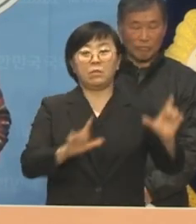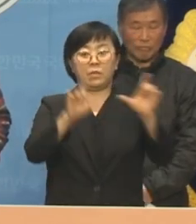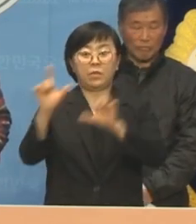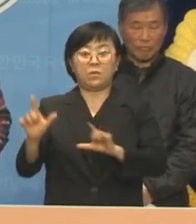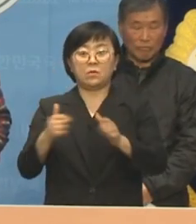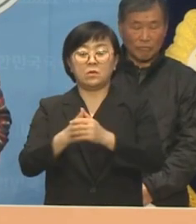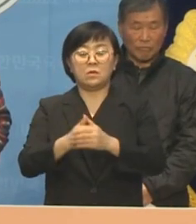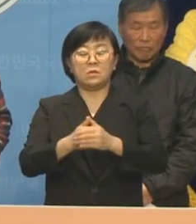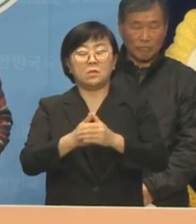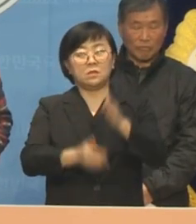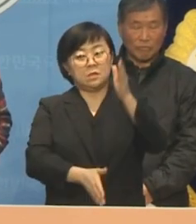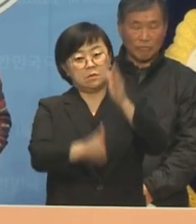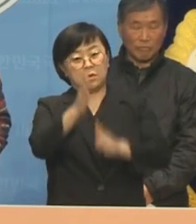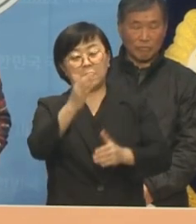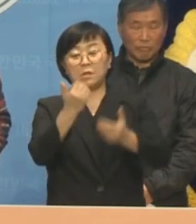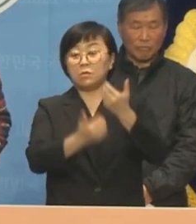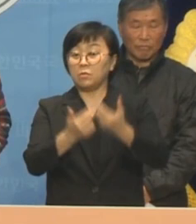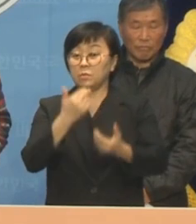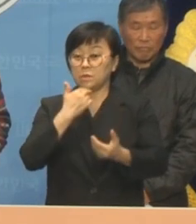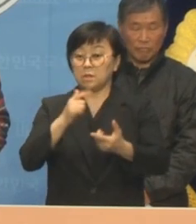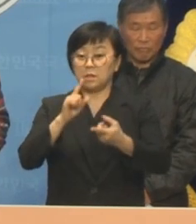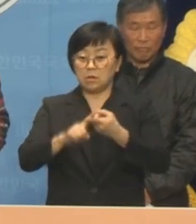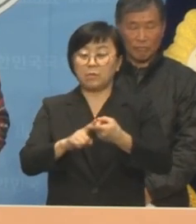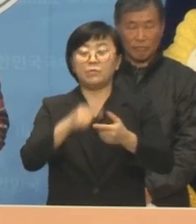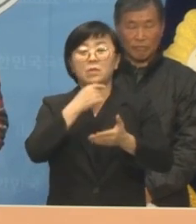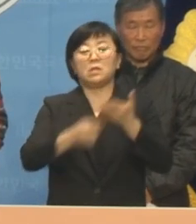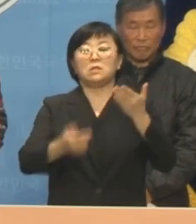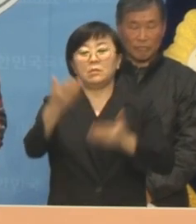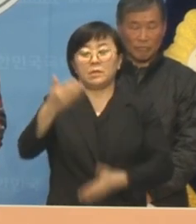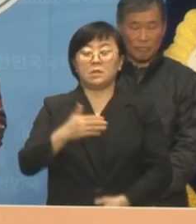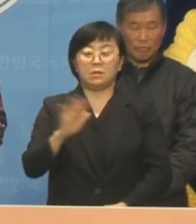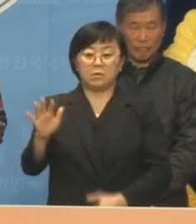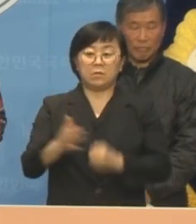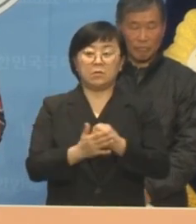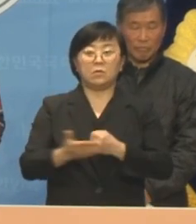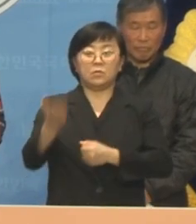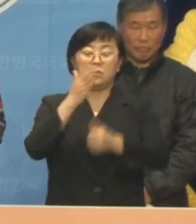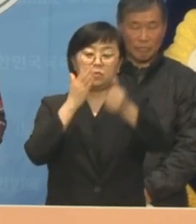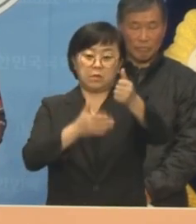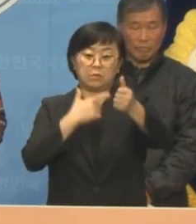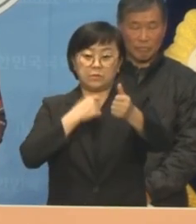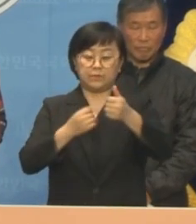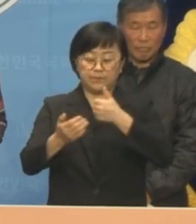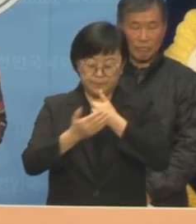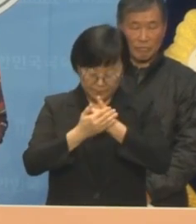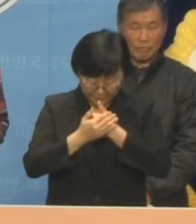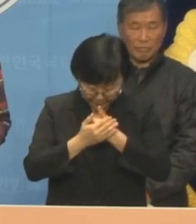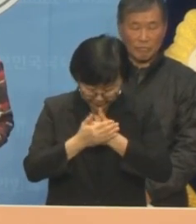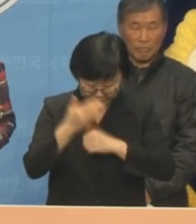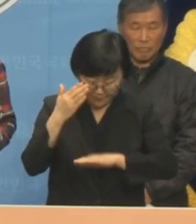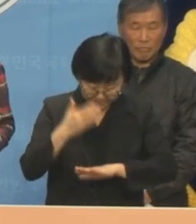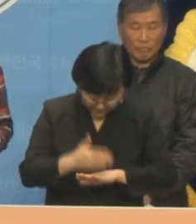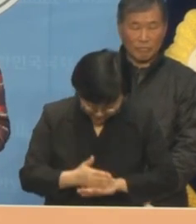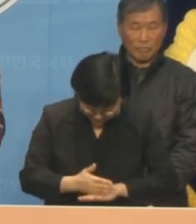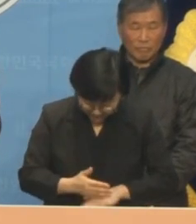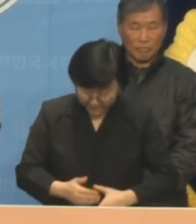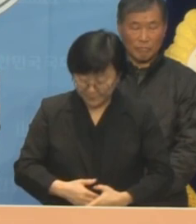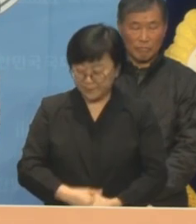관과 갈등하지 않고 이 관에게 피해자가 되지 않도록 여러분에게 호소합니다. 도와주십시오. 감사합니다.